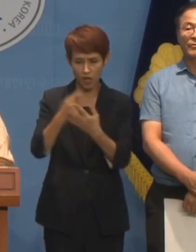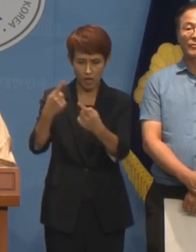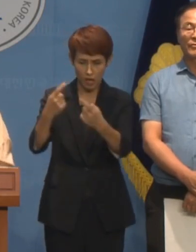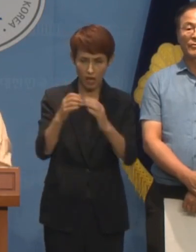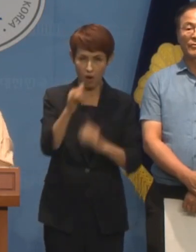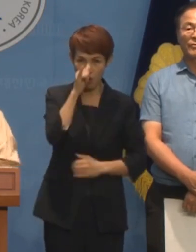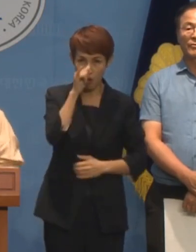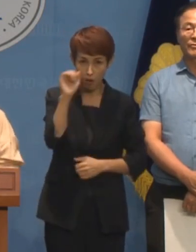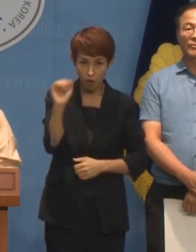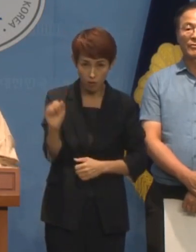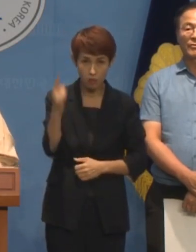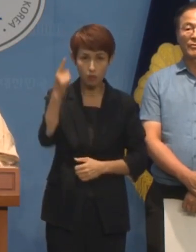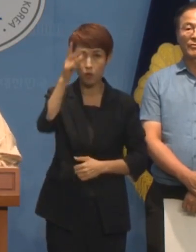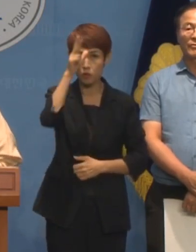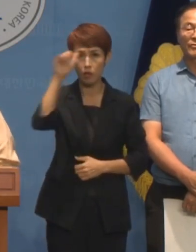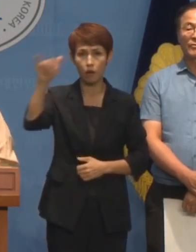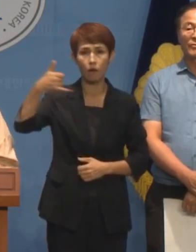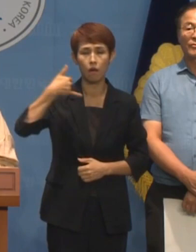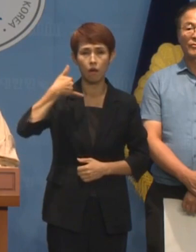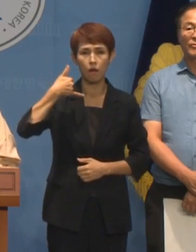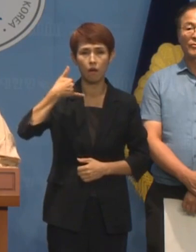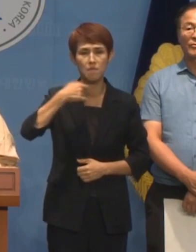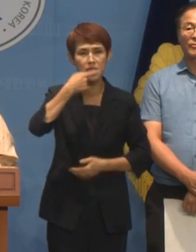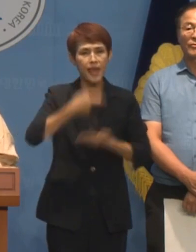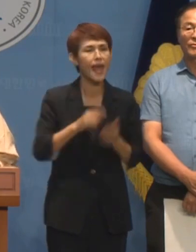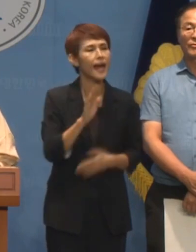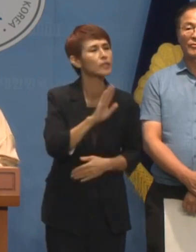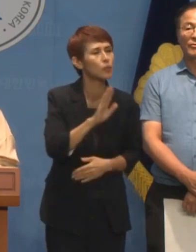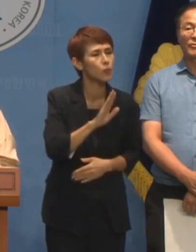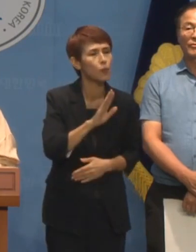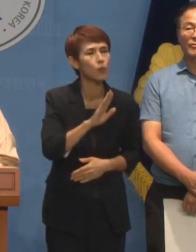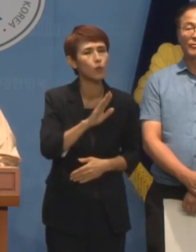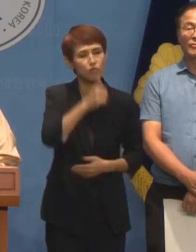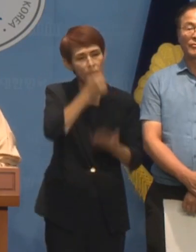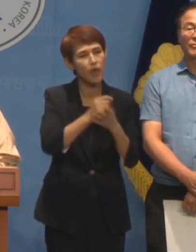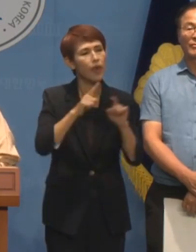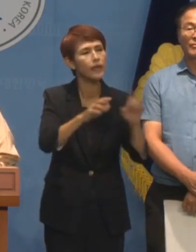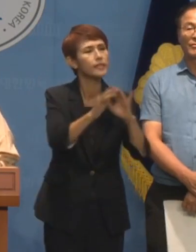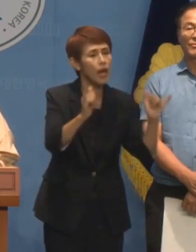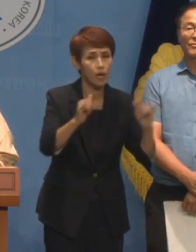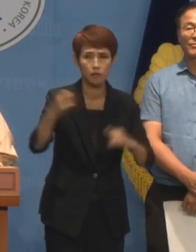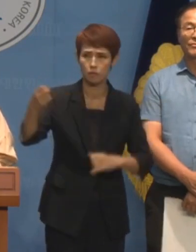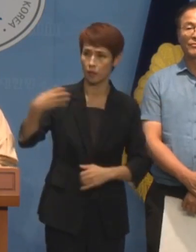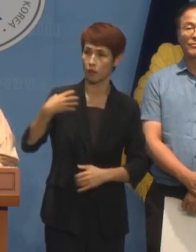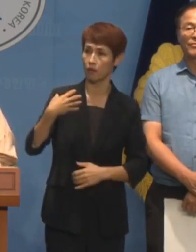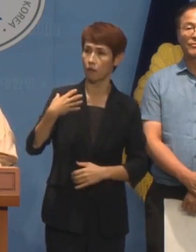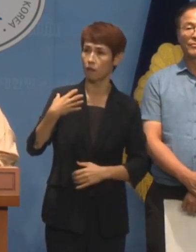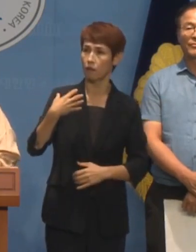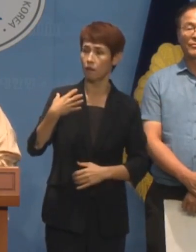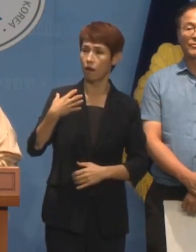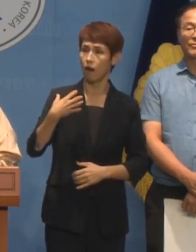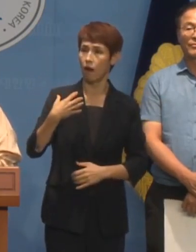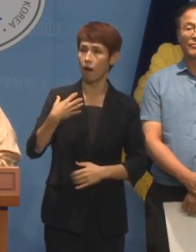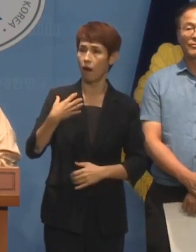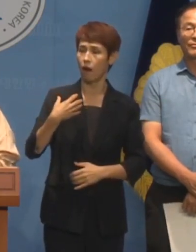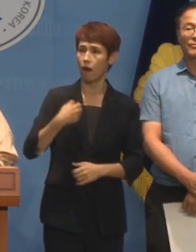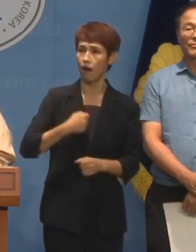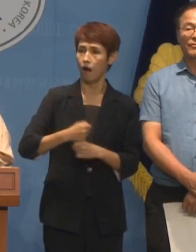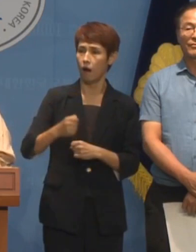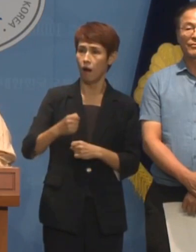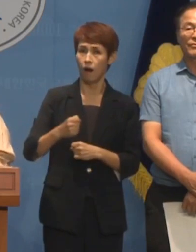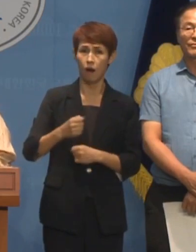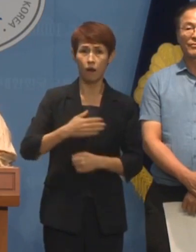경찰관이 전화해서 얘기하더라고요. 피해자 아니고 선생님 피의자입니다. 이렇게 얘기하시더라고요.